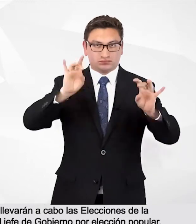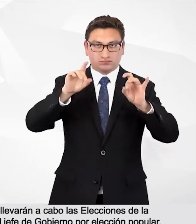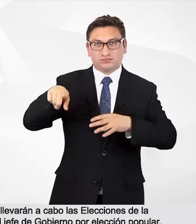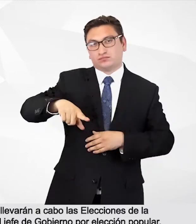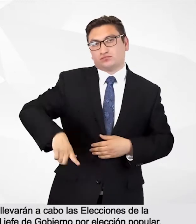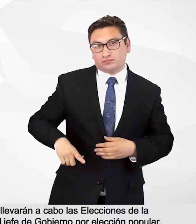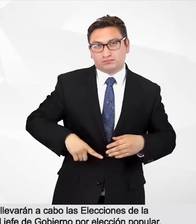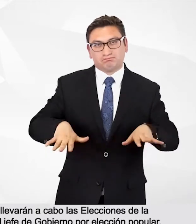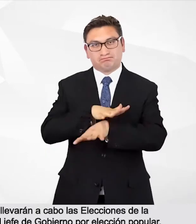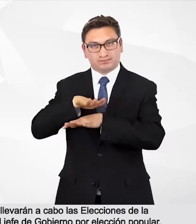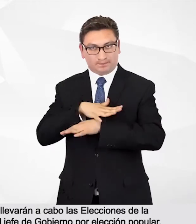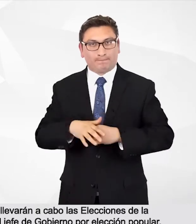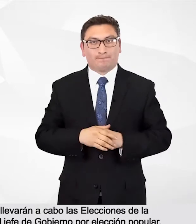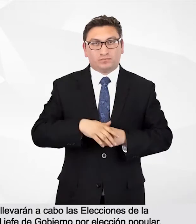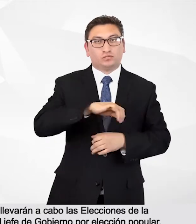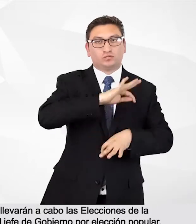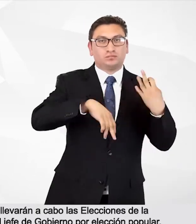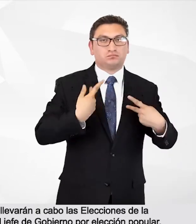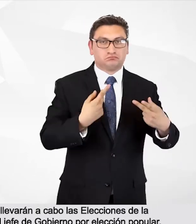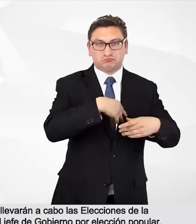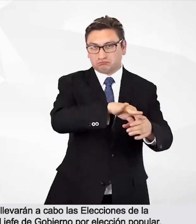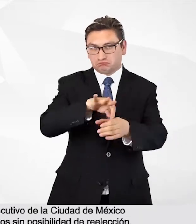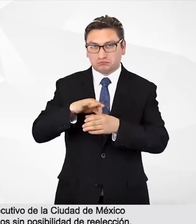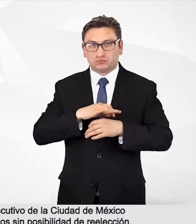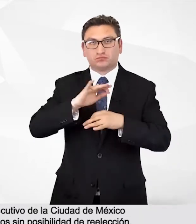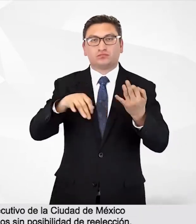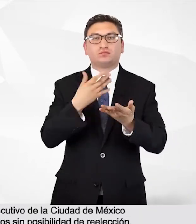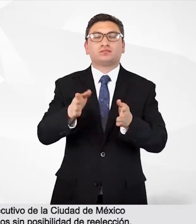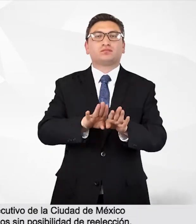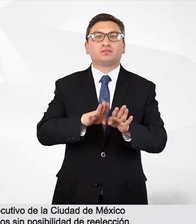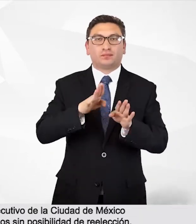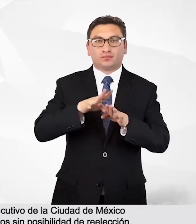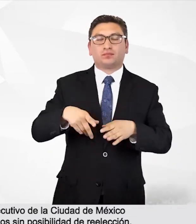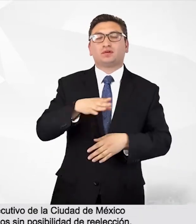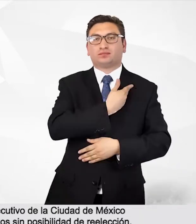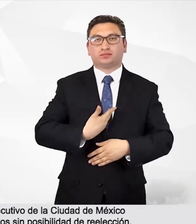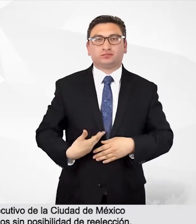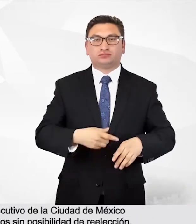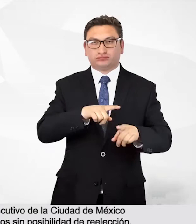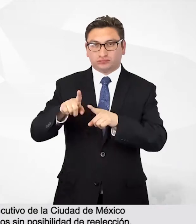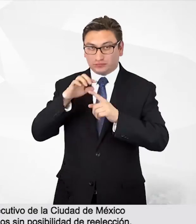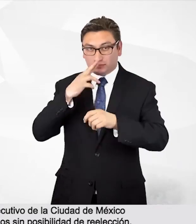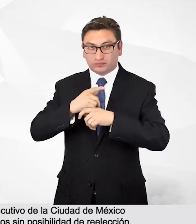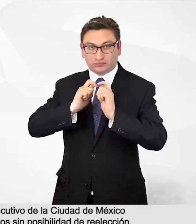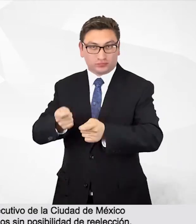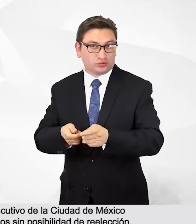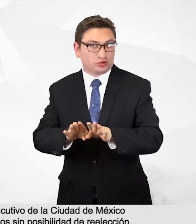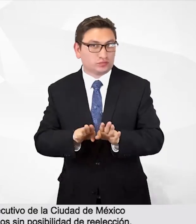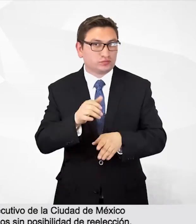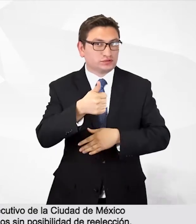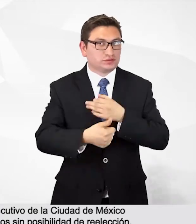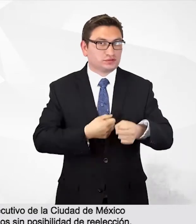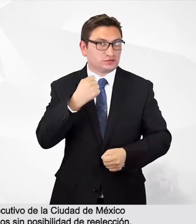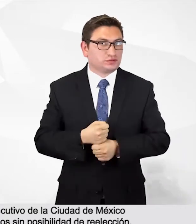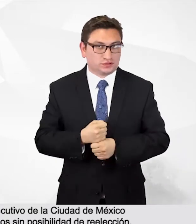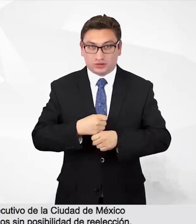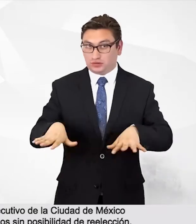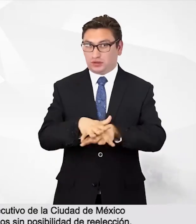el jefe de gobierno por elección popular. Estará a cargo del poder ejecutivo de la ciudad durante un periodo de seis años